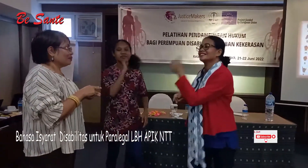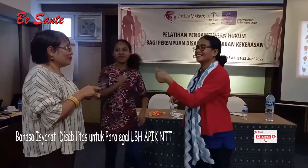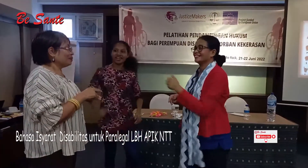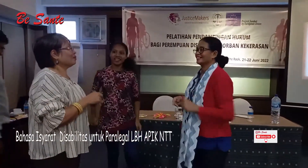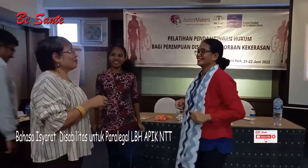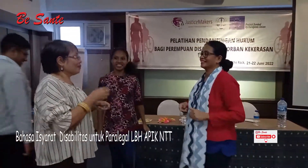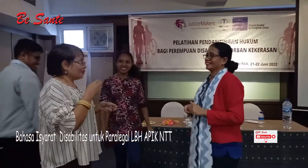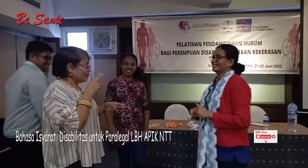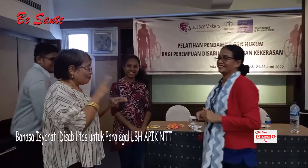Dua.